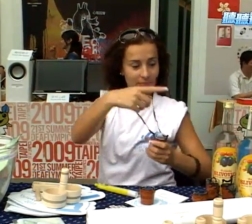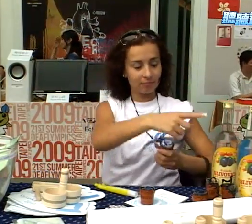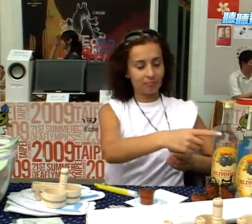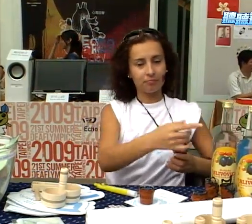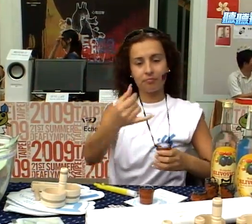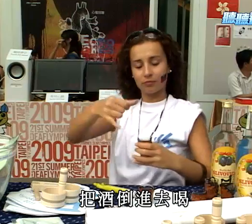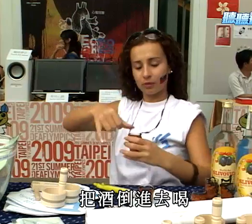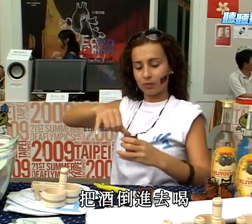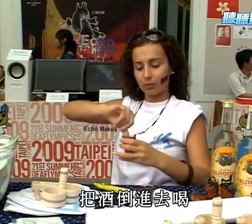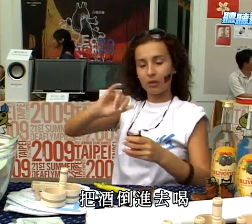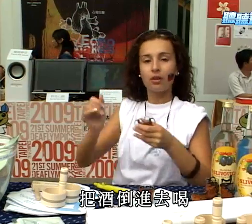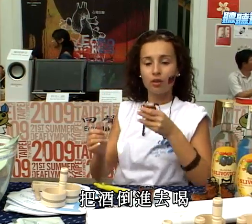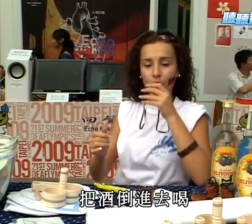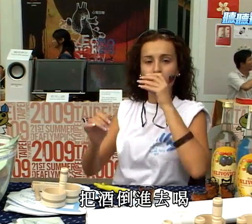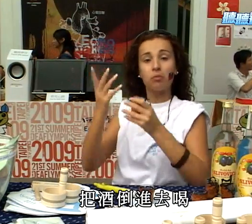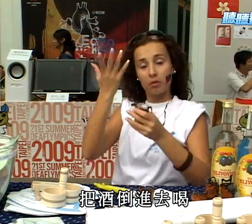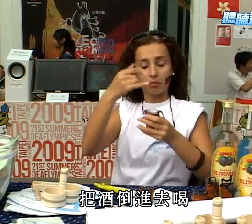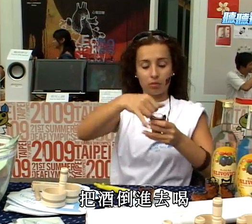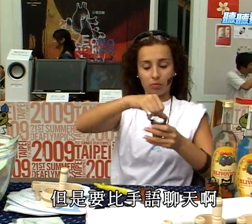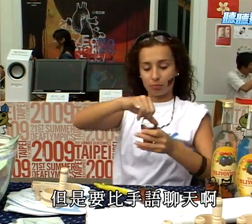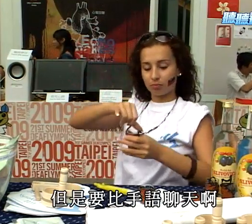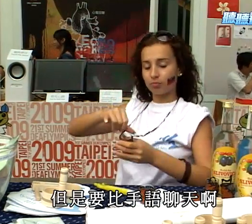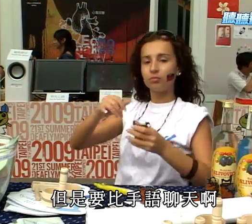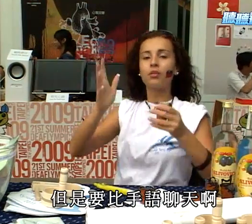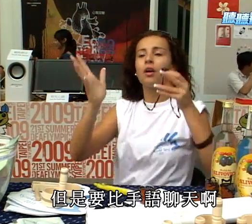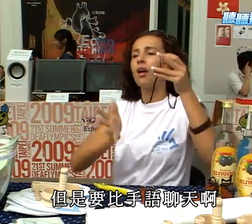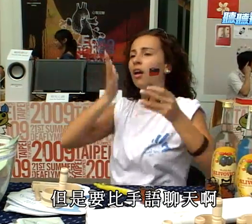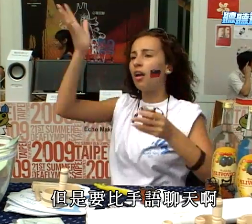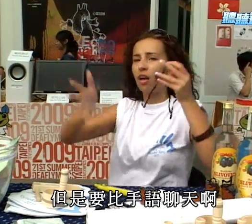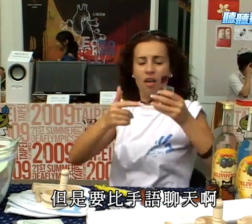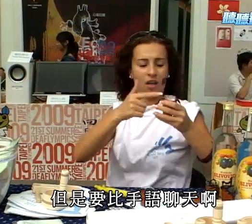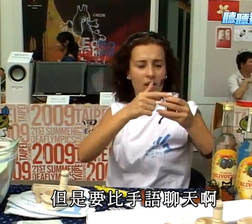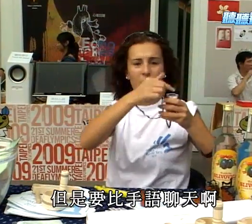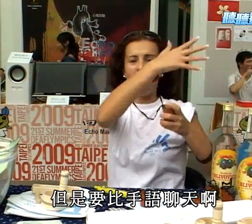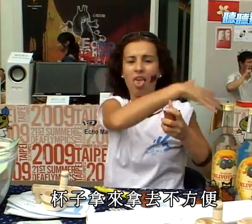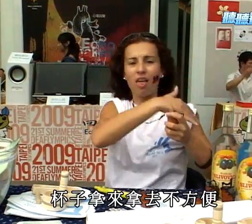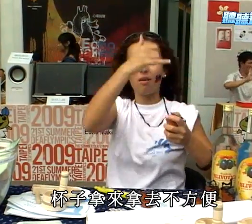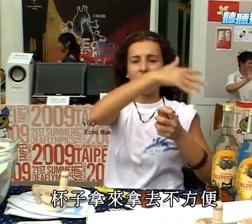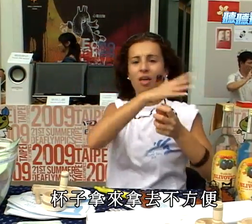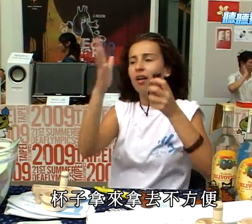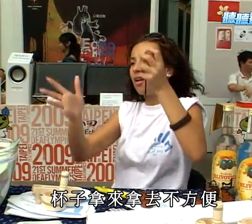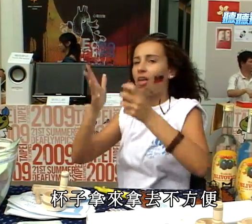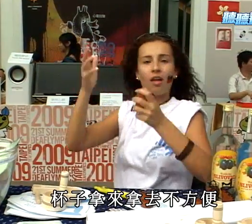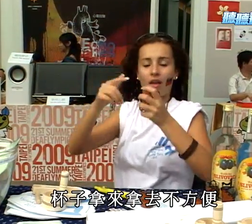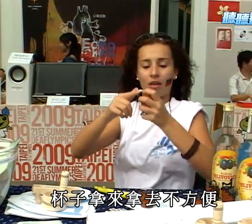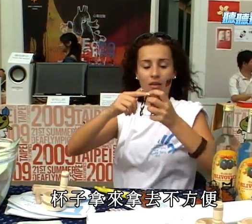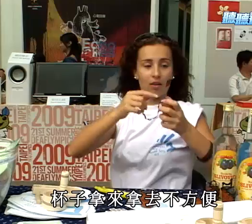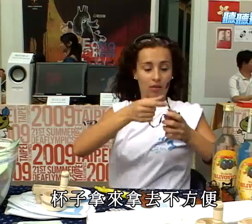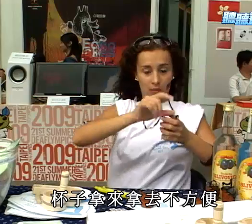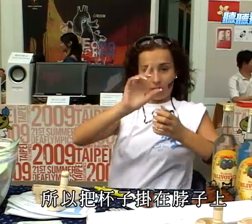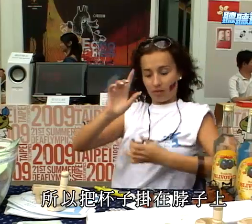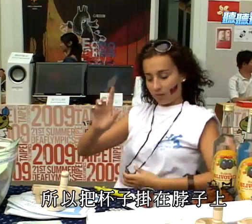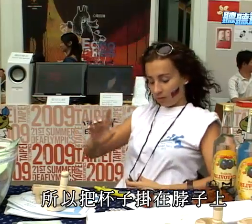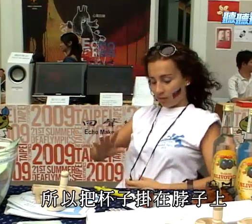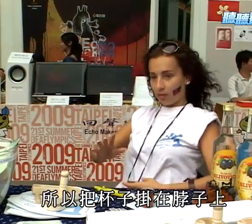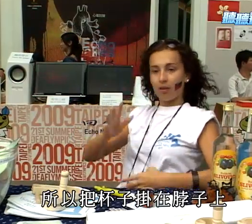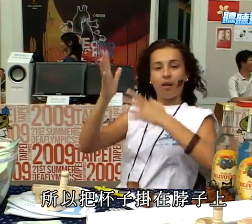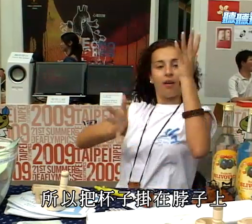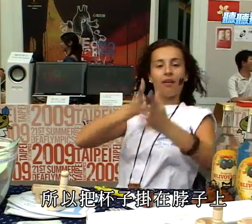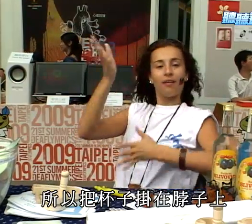把酒倒进去喝，但是要比手语聊天呢，杯子拿来拿去不方便，所以把杯子挂在脖子上，